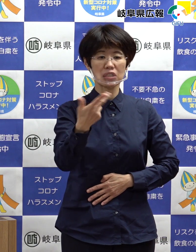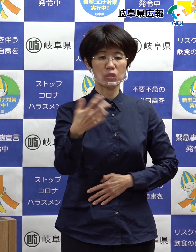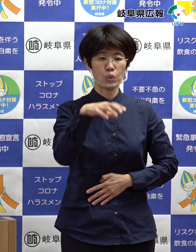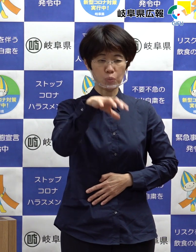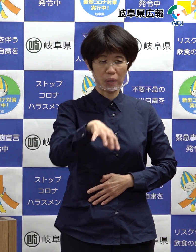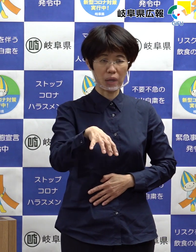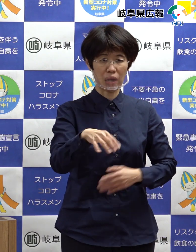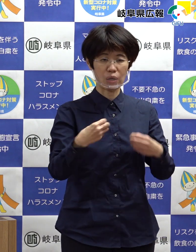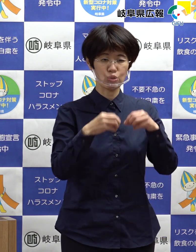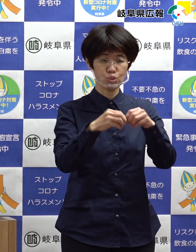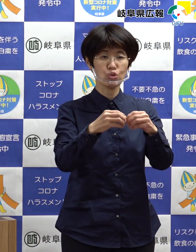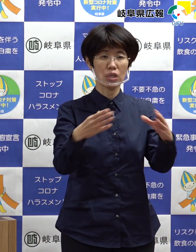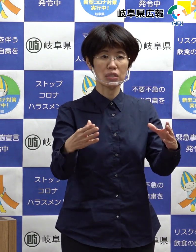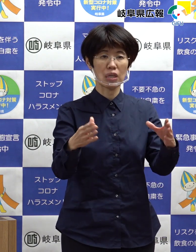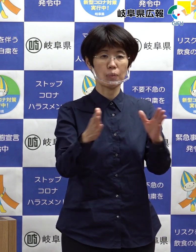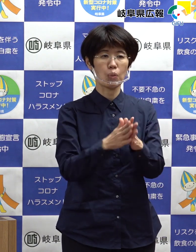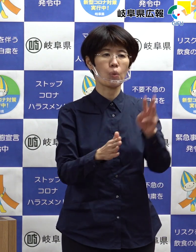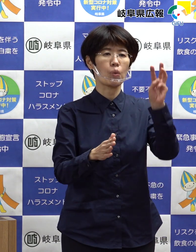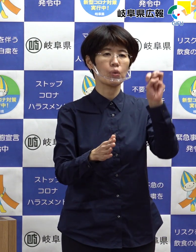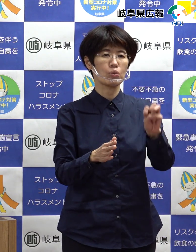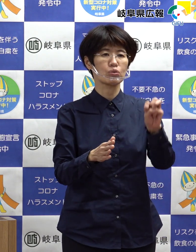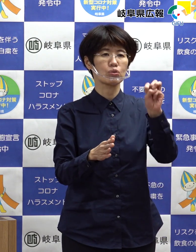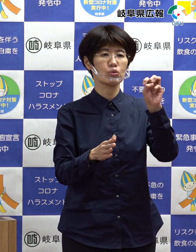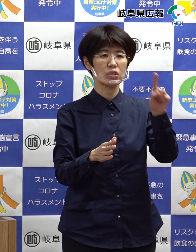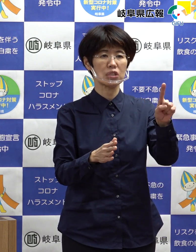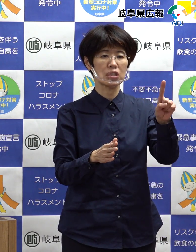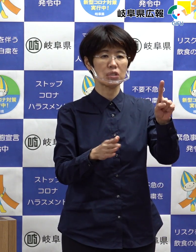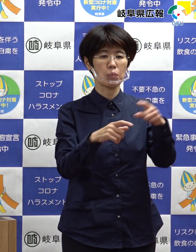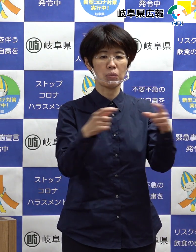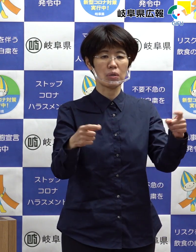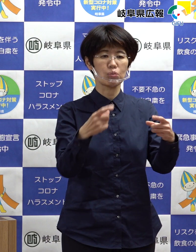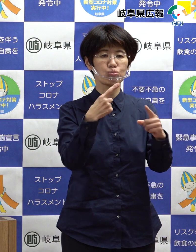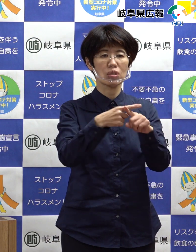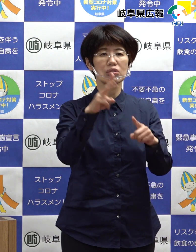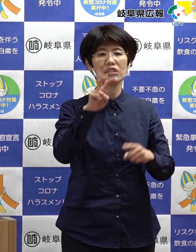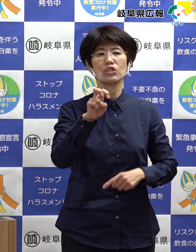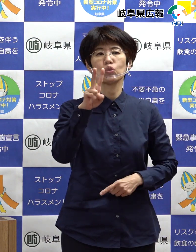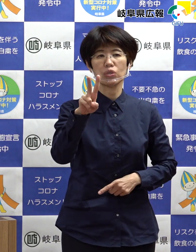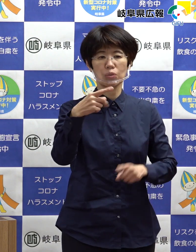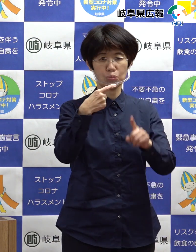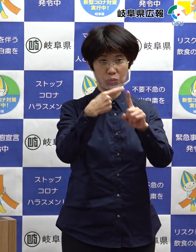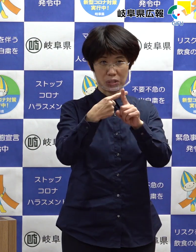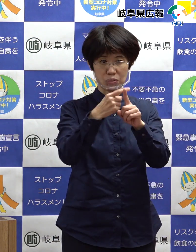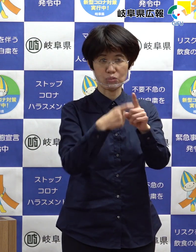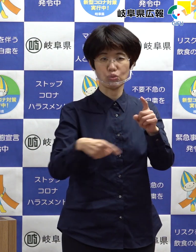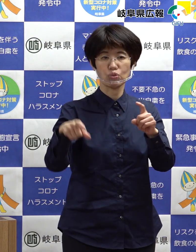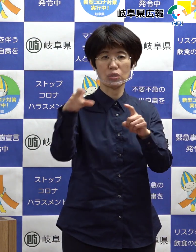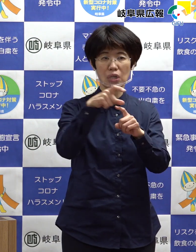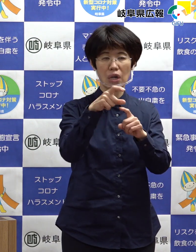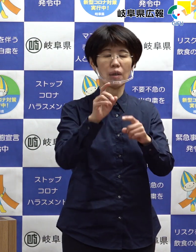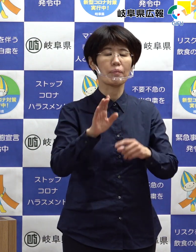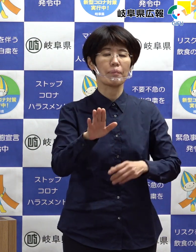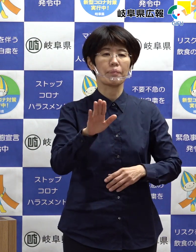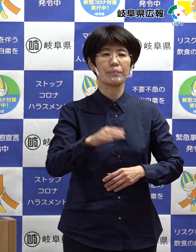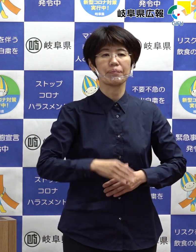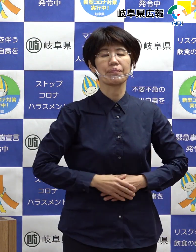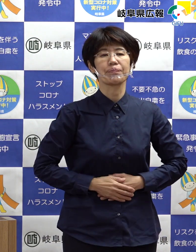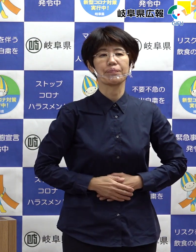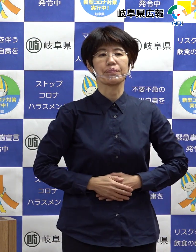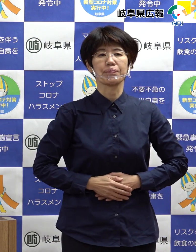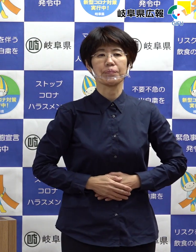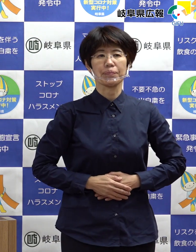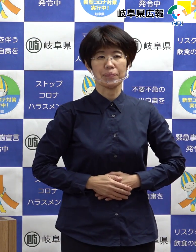スターでありますが41人に拡大をしたと、22人増えたということであります。